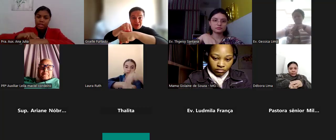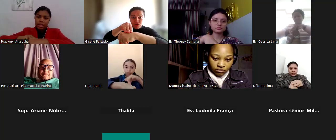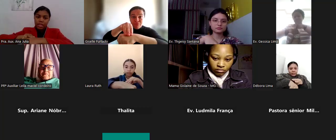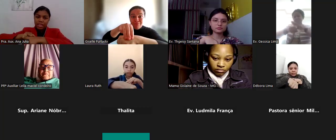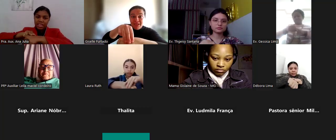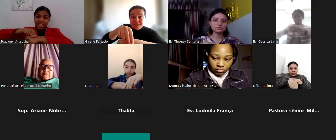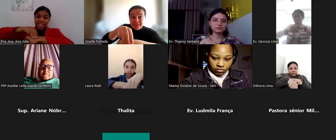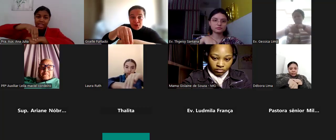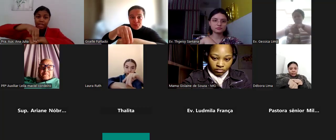sinal de ministério.